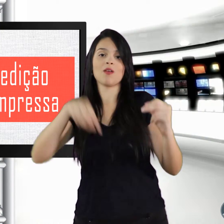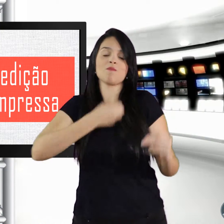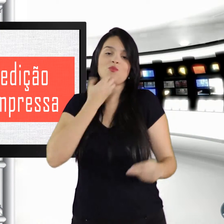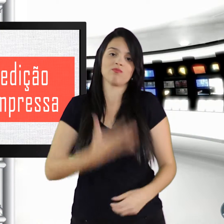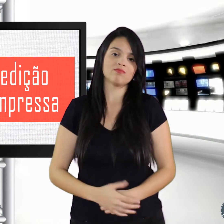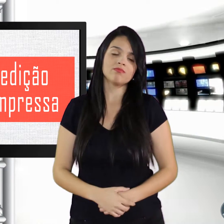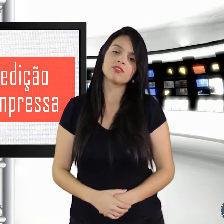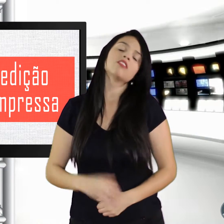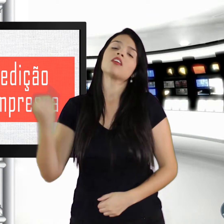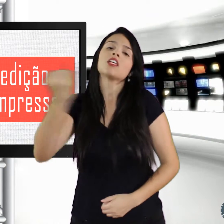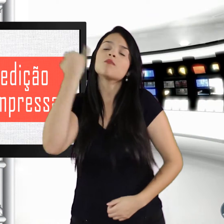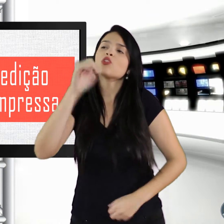em consideração as diferenças.